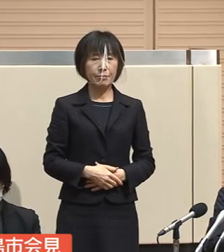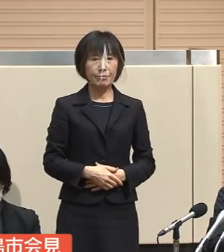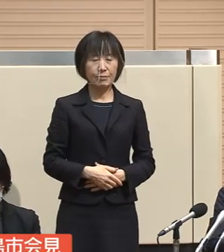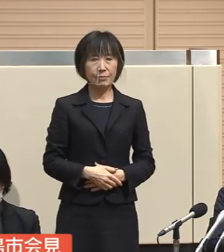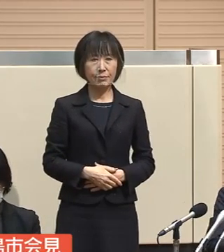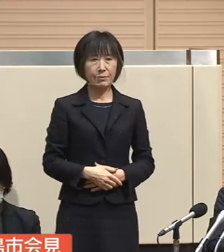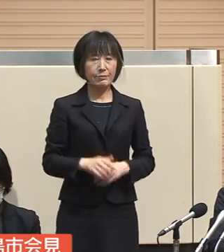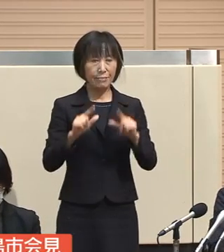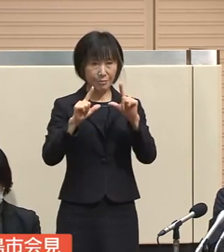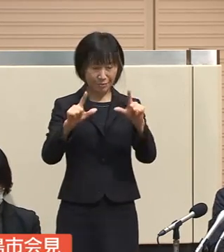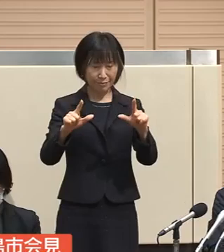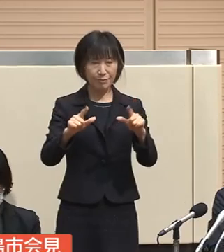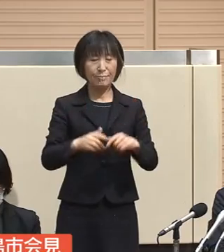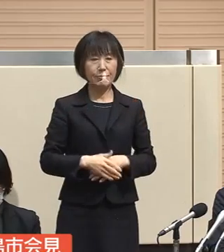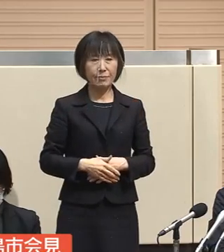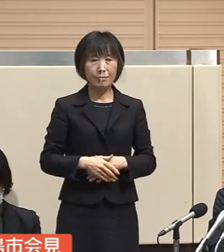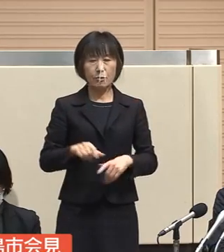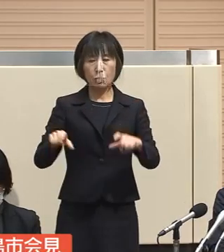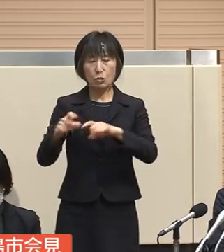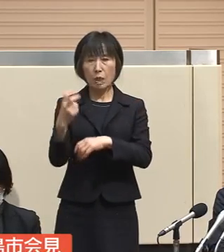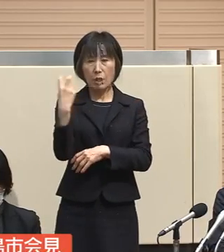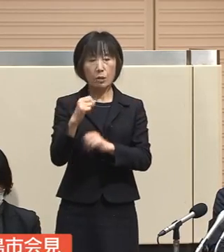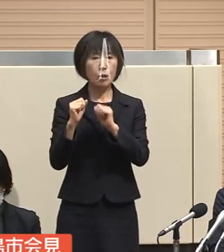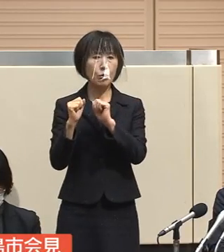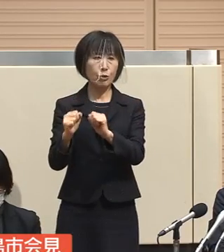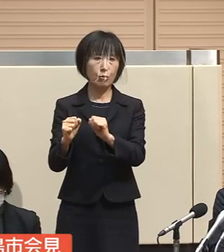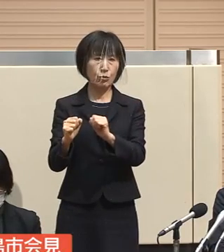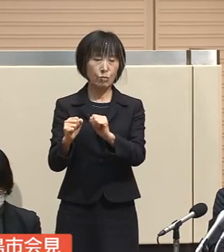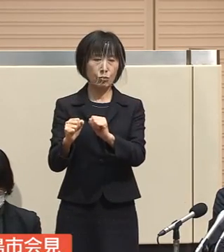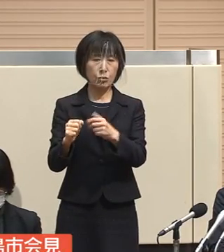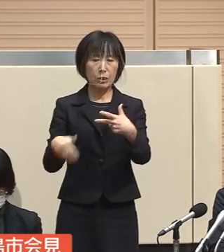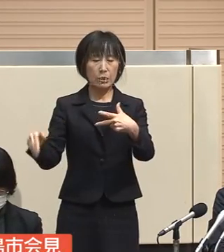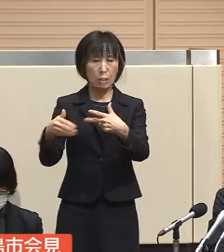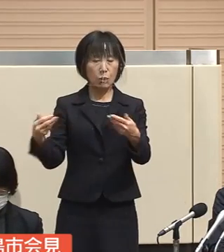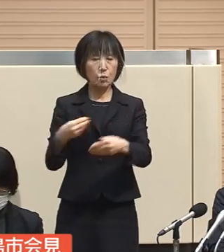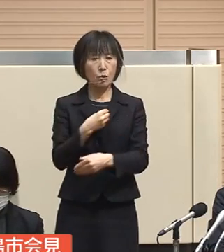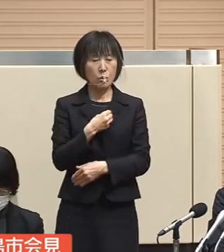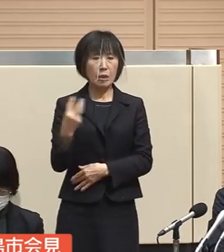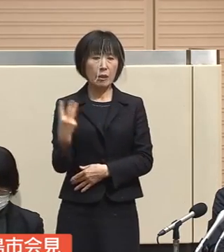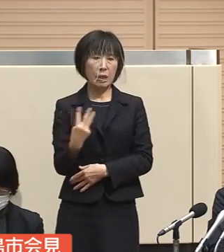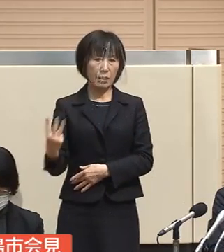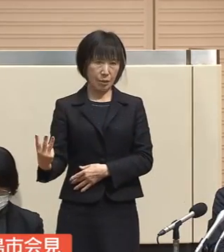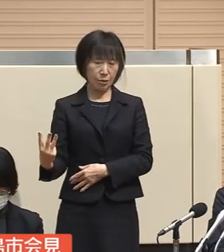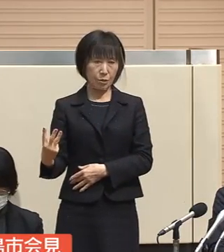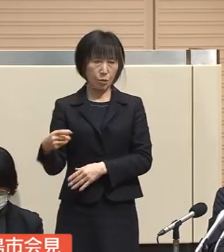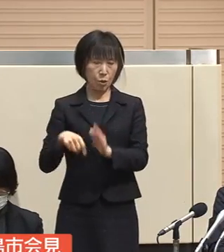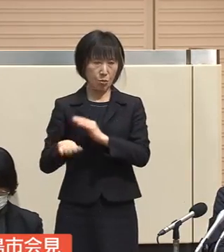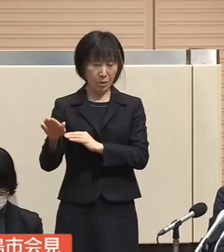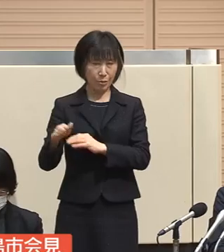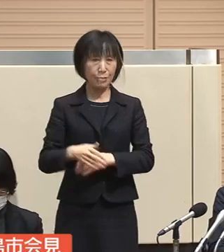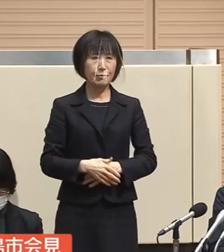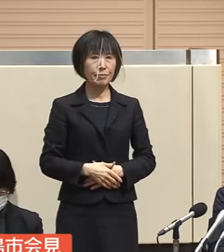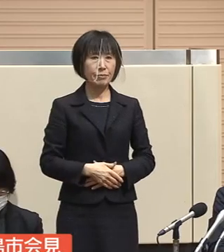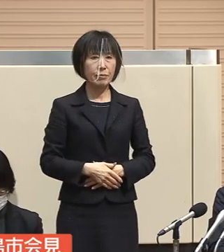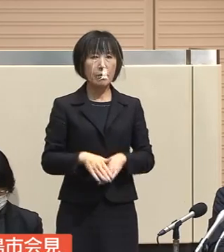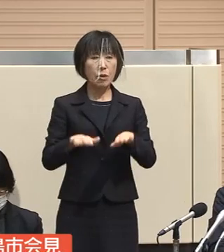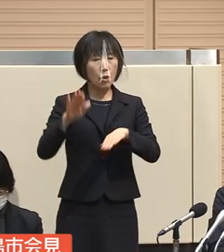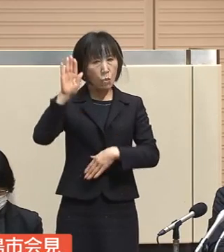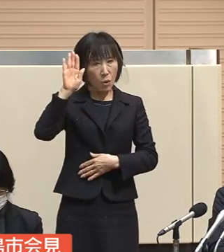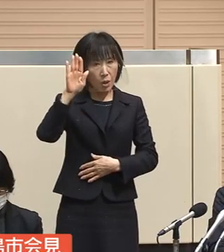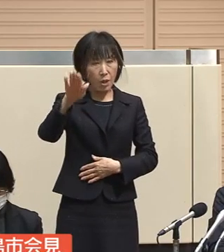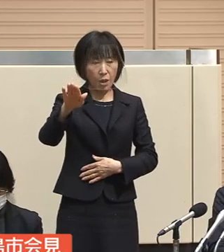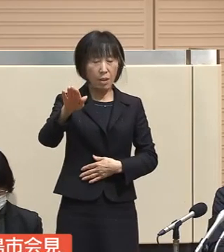あ、そうです、あくまでも追加で検査されるその施設の職員の方は3名です。そして、今からです